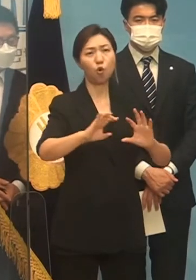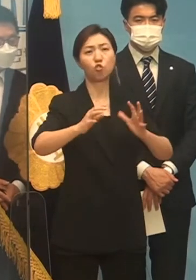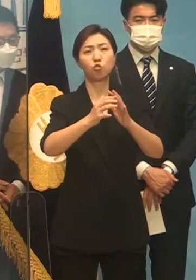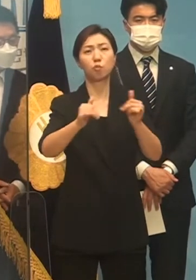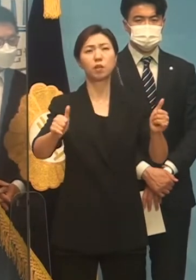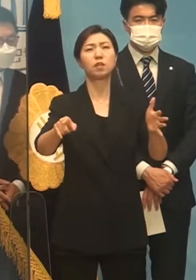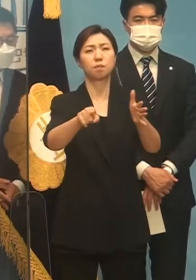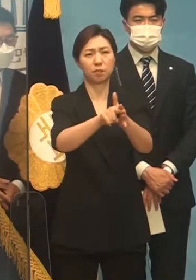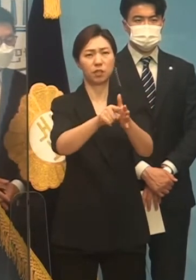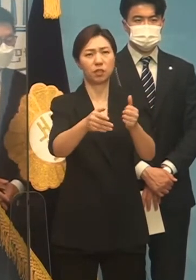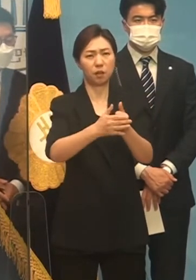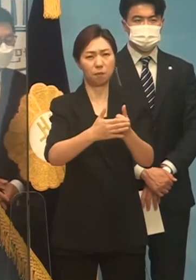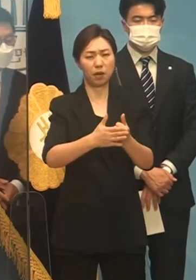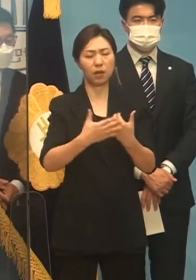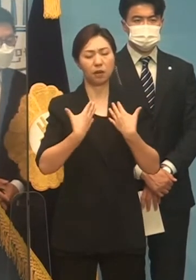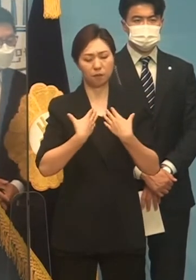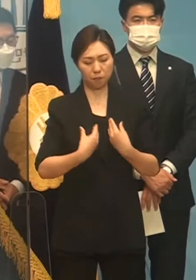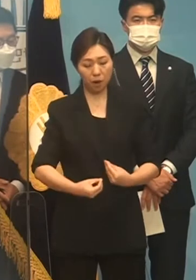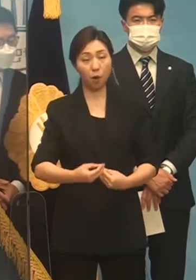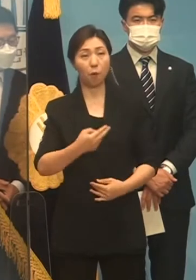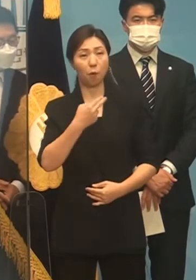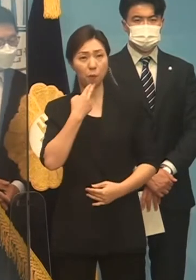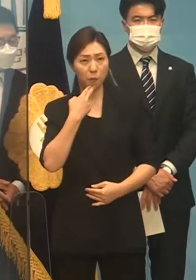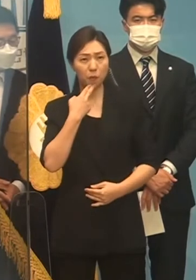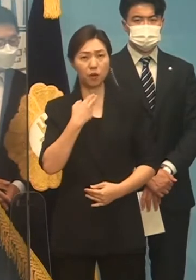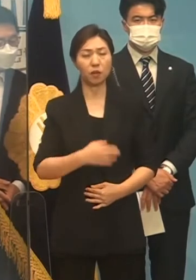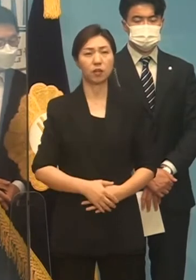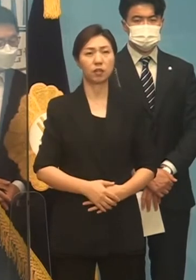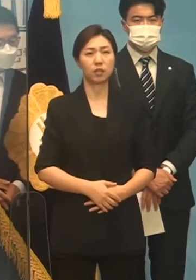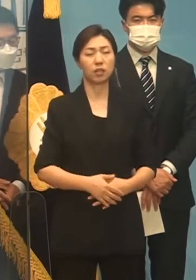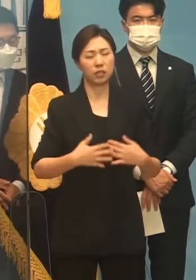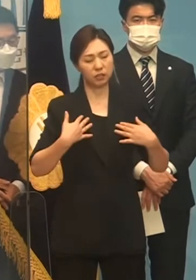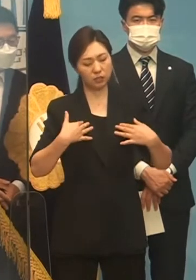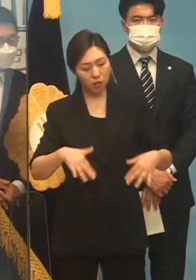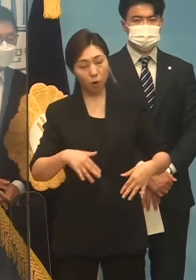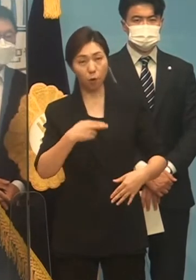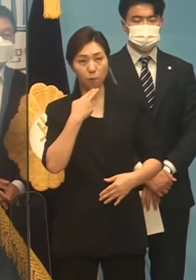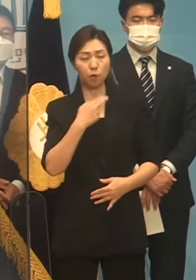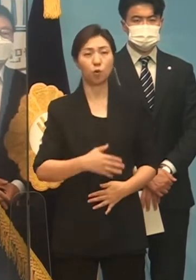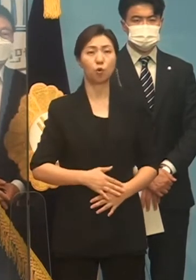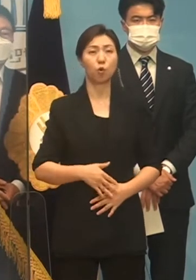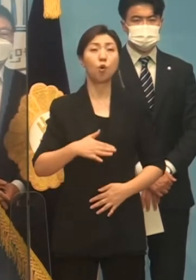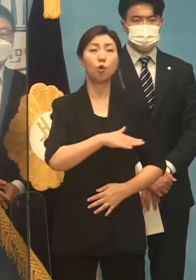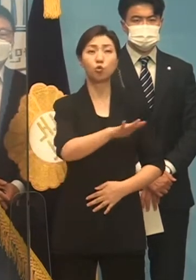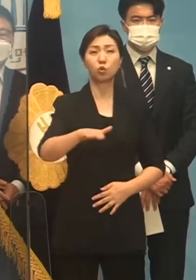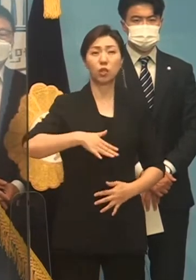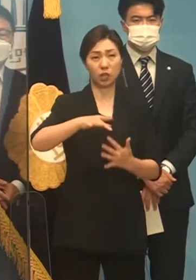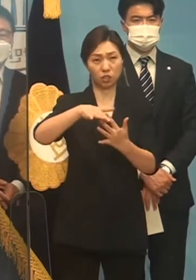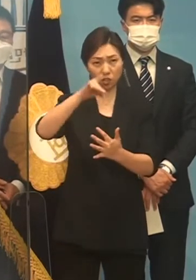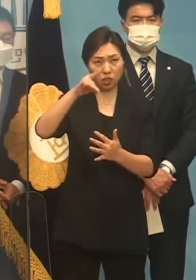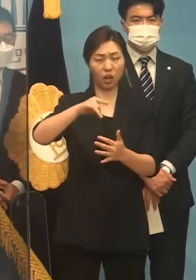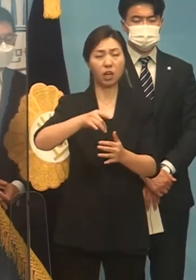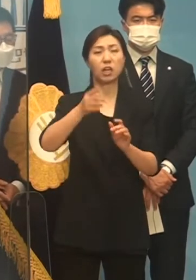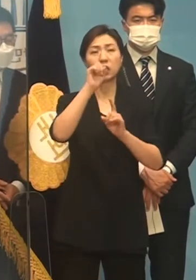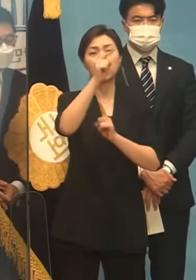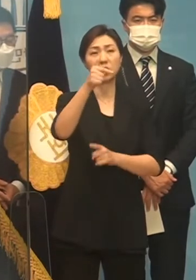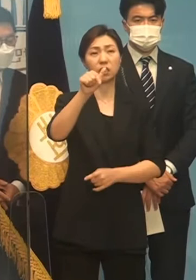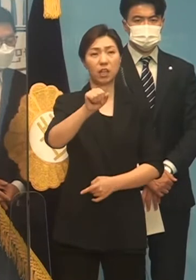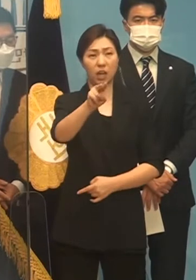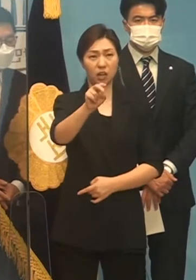않습니다. 우리는 우리가 선택한 이 사람, 이낙연 후보가 공정하고